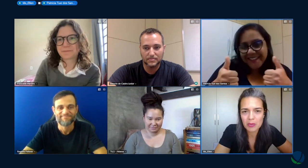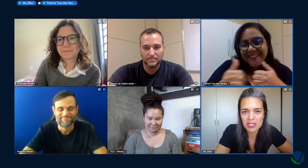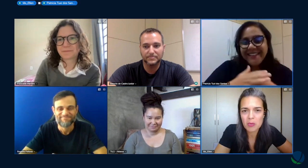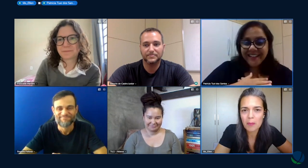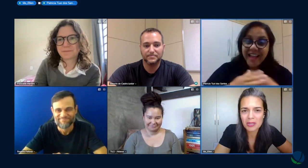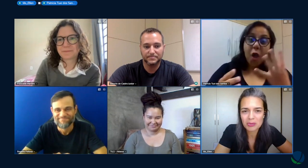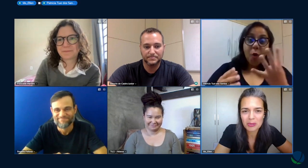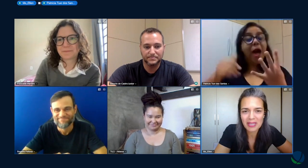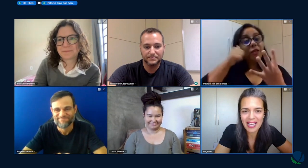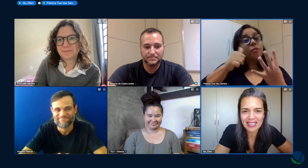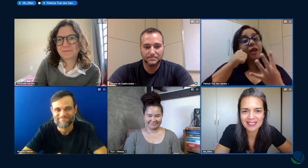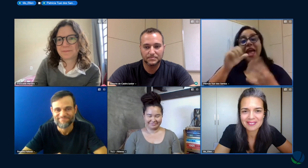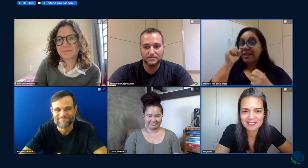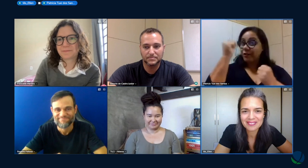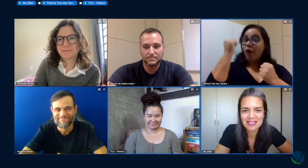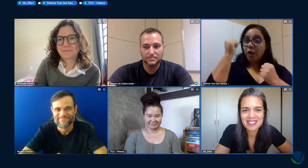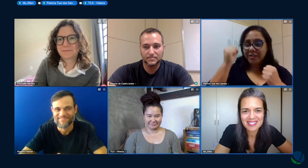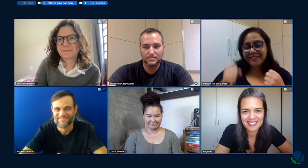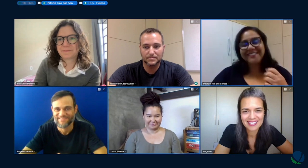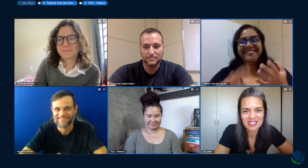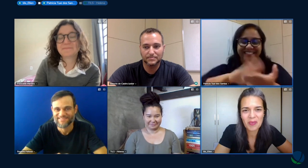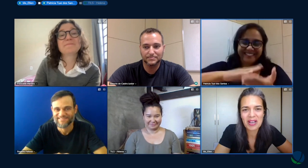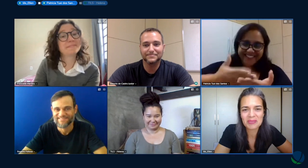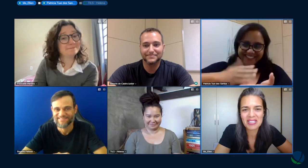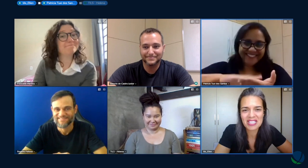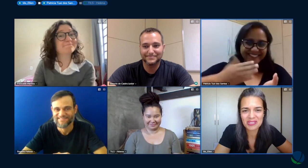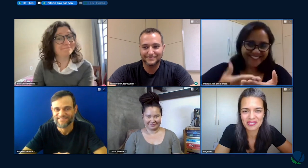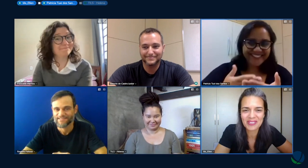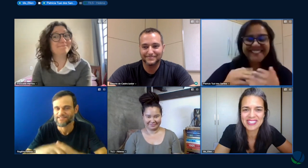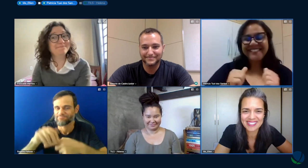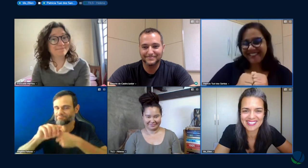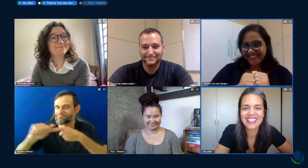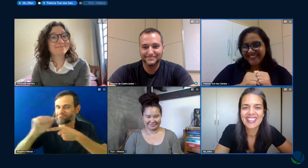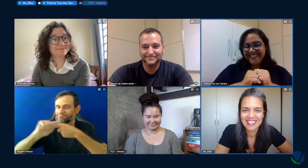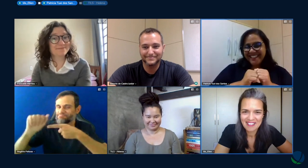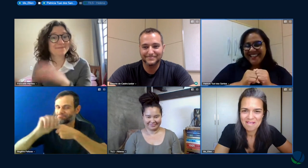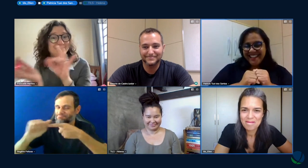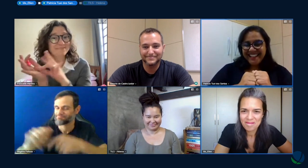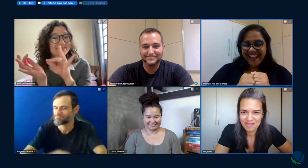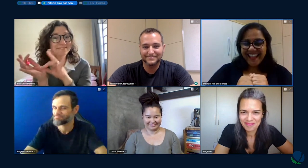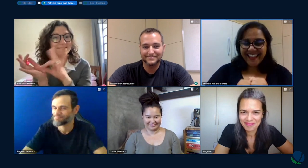que participaram nesse momento, muito obrigada. São quatro mulheres fortes.